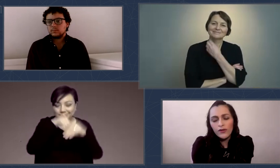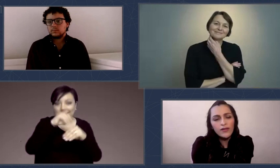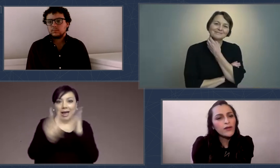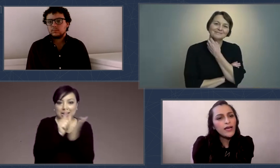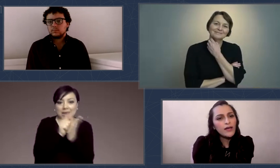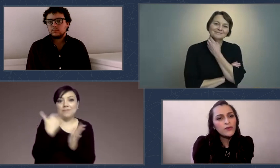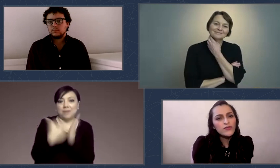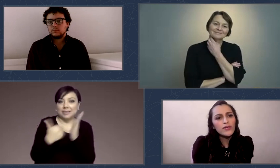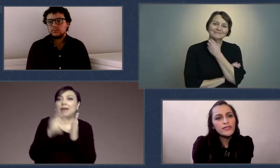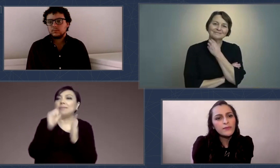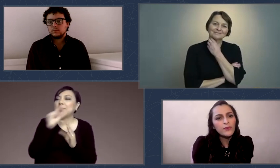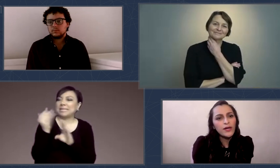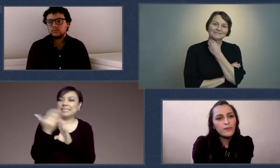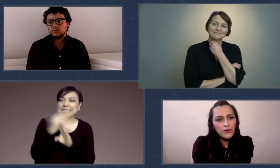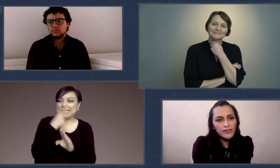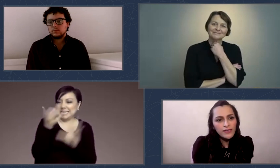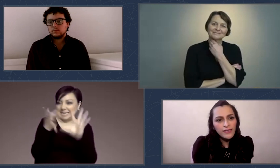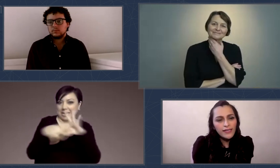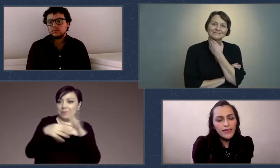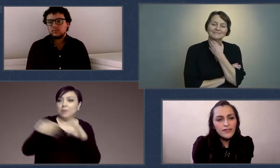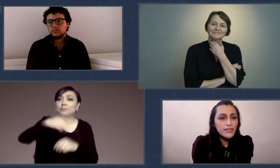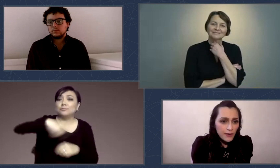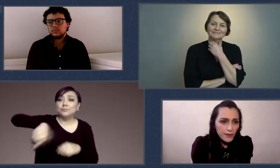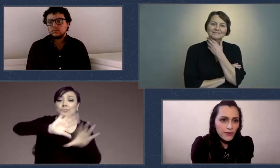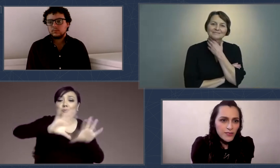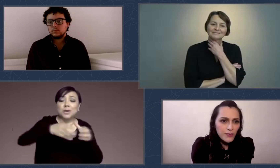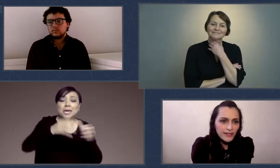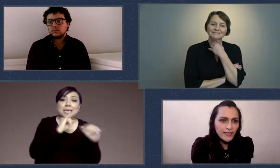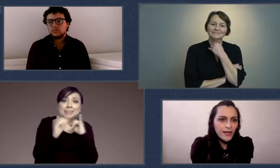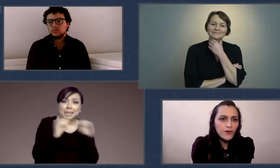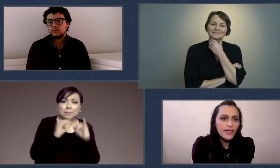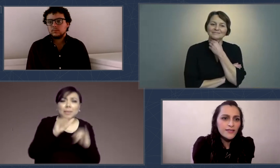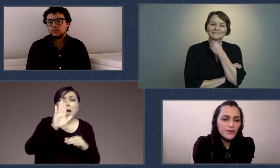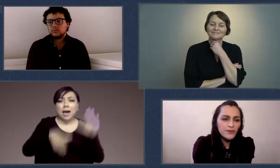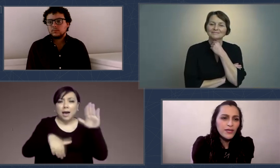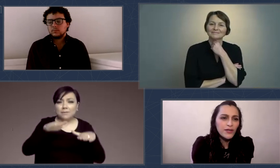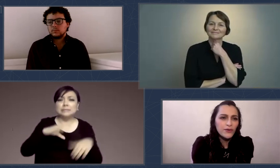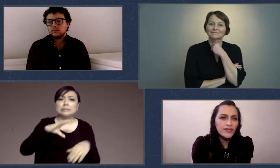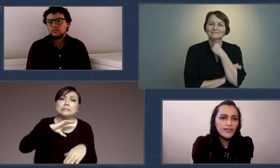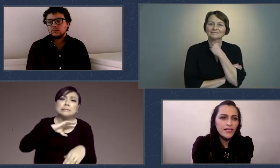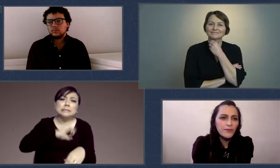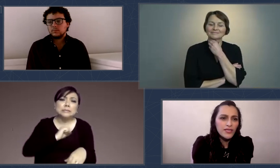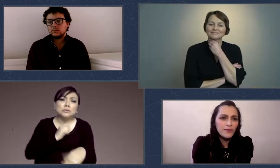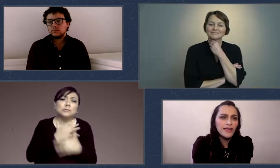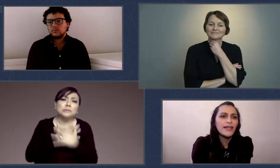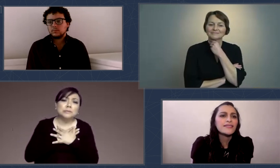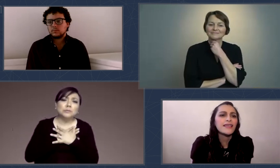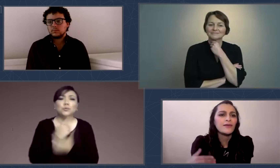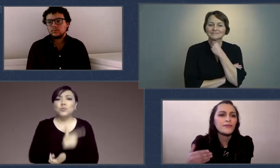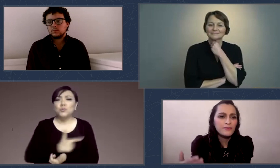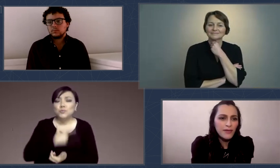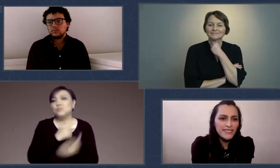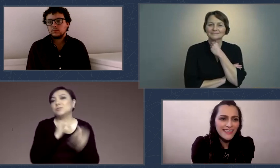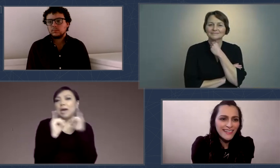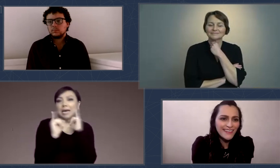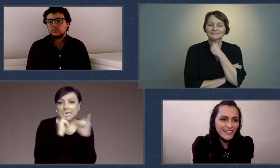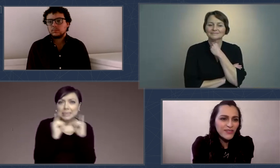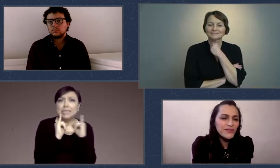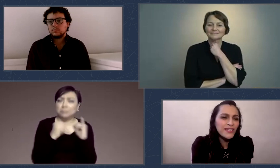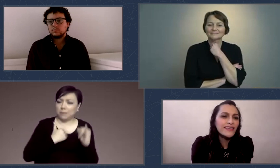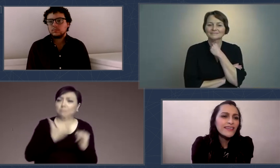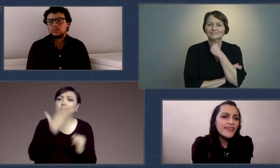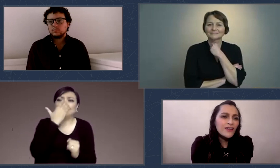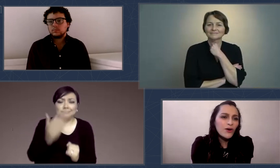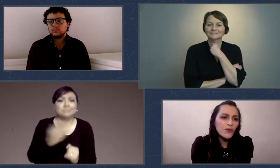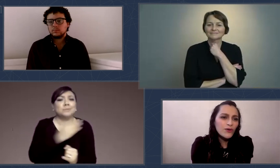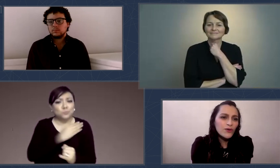poco, ¿no? Algunos lo hacen por amor, y eso está bien porque es parte de la vocación, pero tendríamos que mirar hacia más adelante, ¿no?